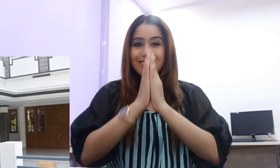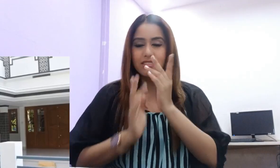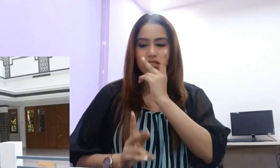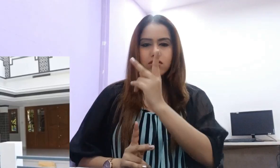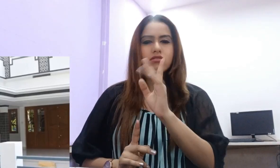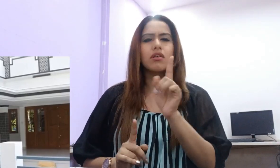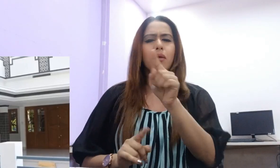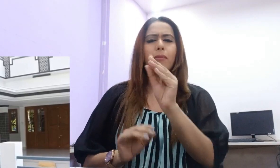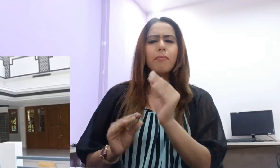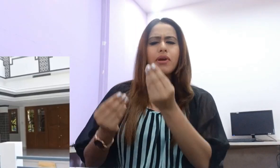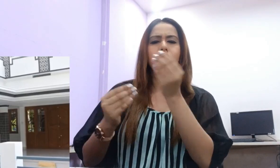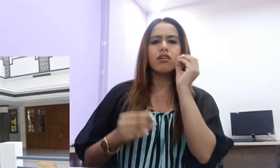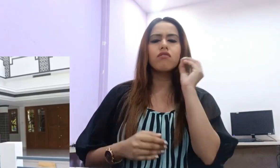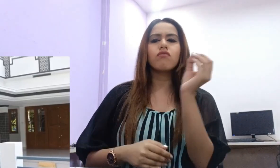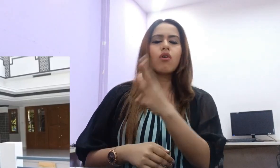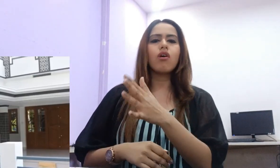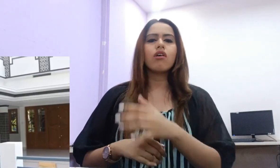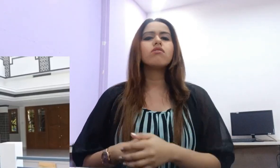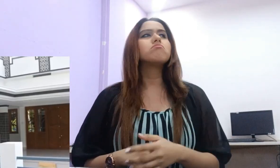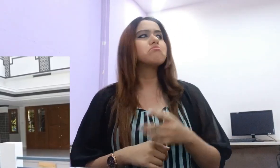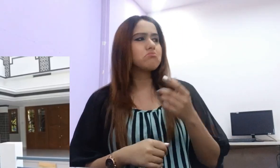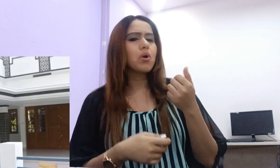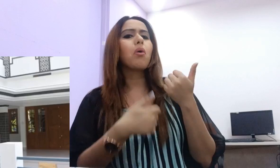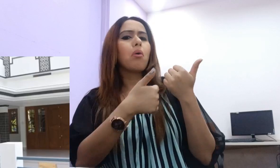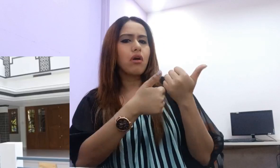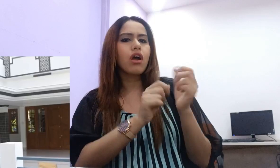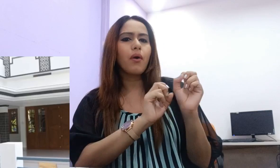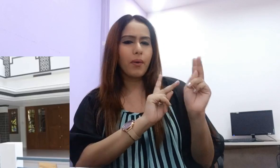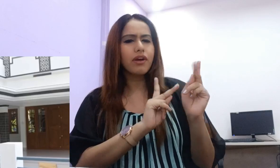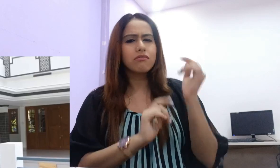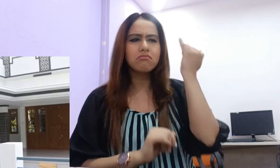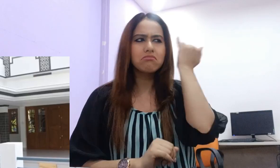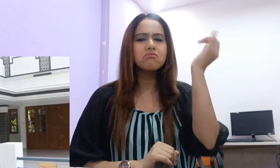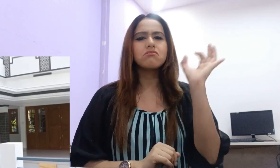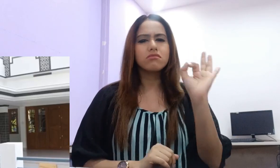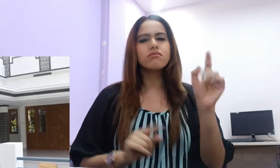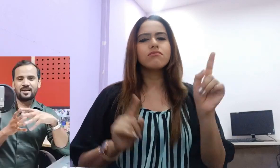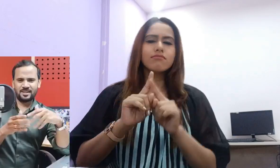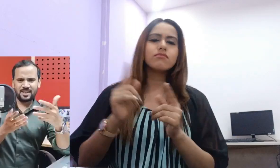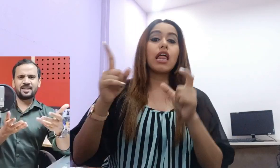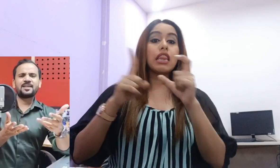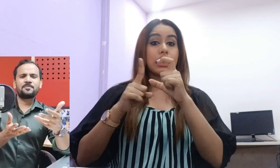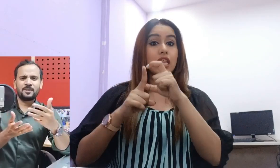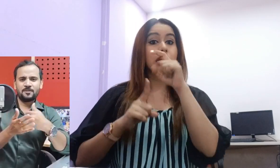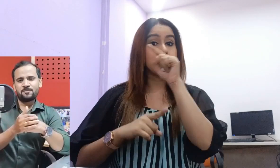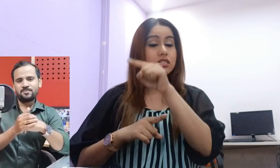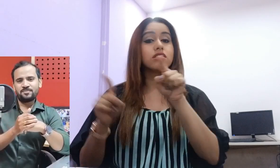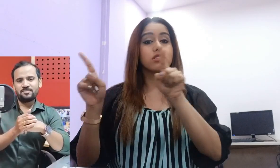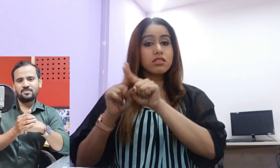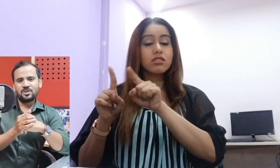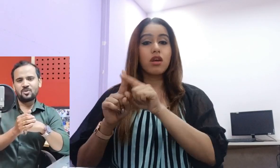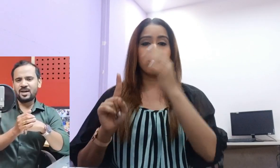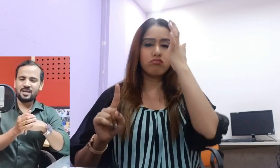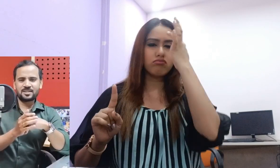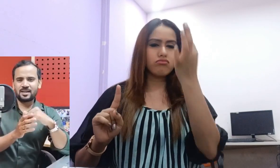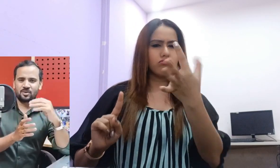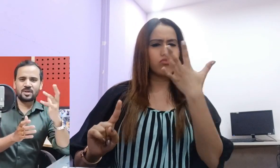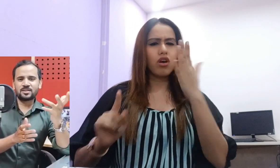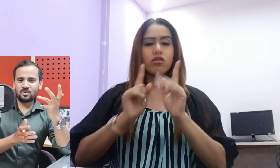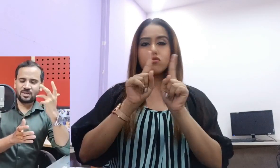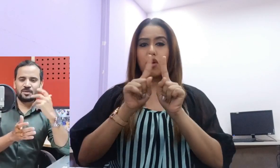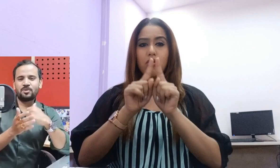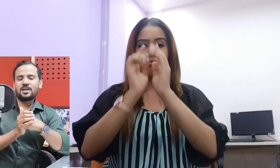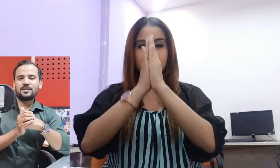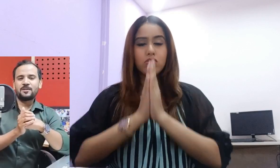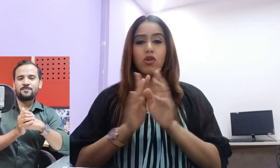और वास्तुशास्त्र के हिसाब से देख लेते, समझ लेते कि कहीं कोई गड़बड़ तो नहीं है, अच्छा रहता आपके लिए। तो इनको आइडिया अच्छा लगा।